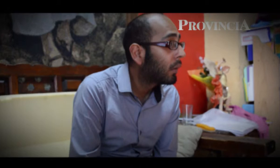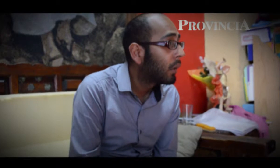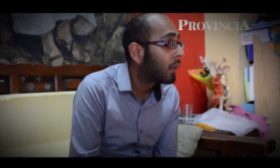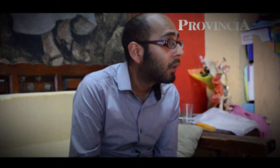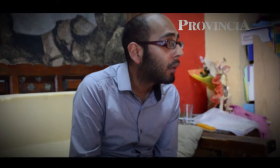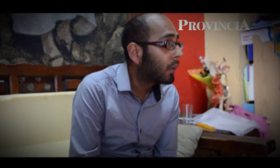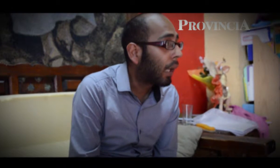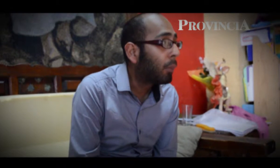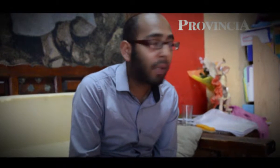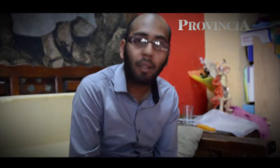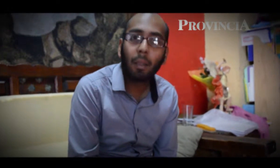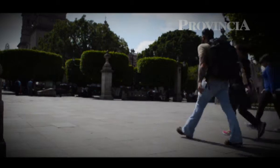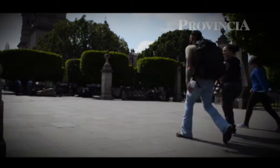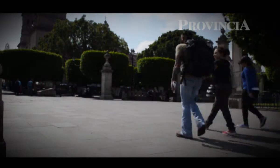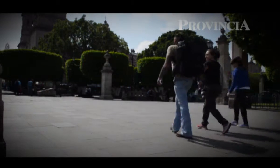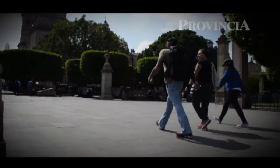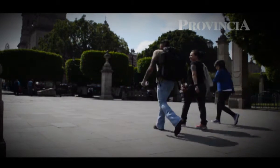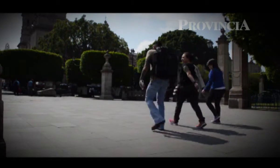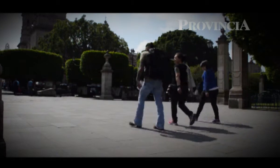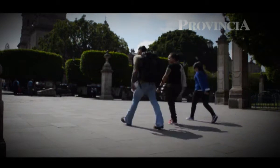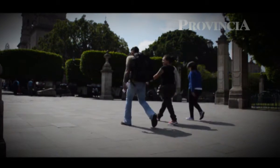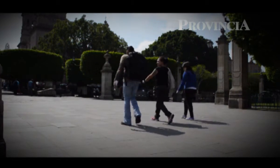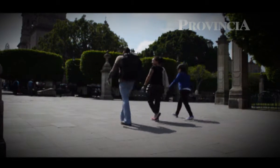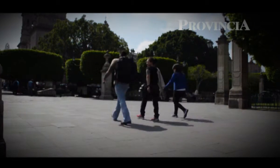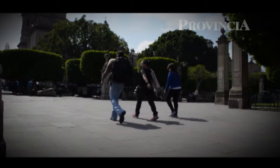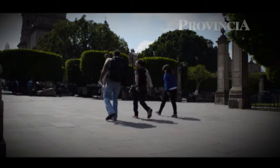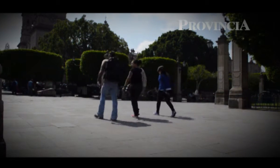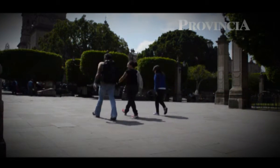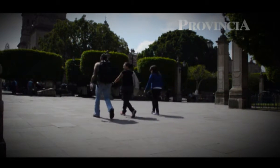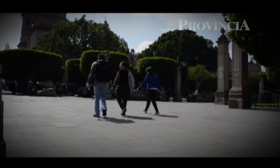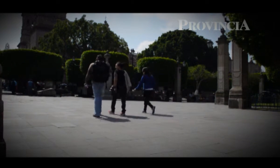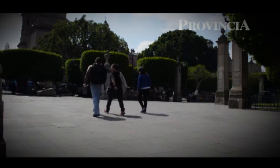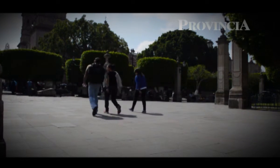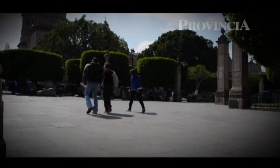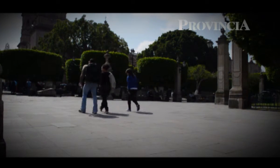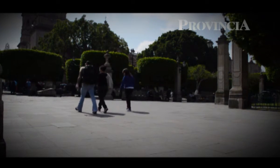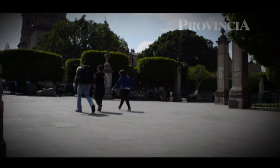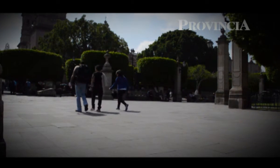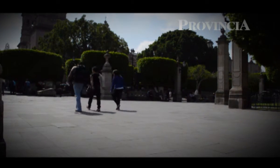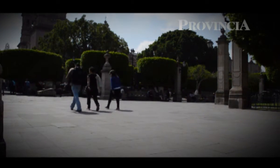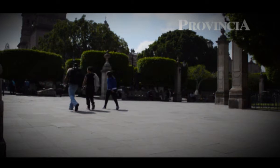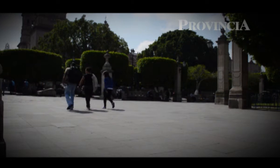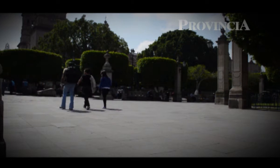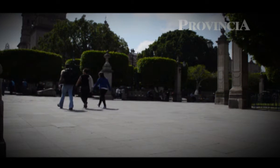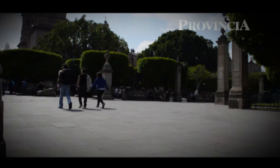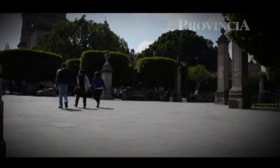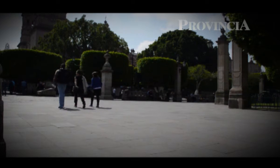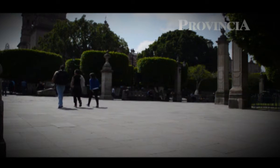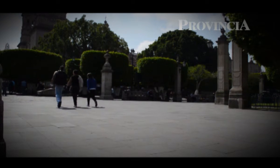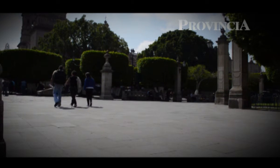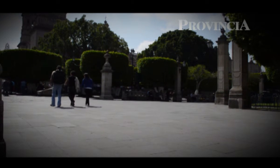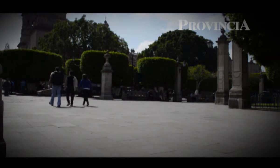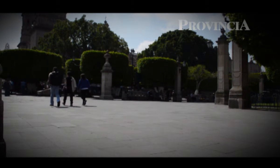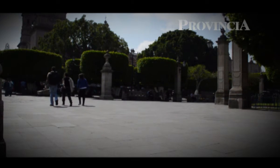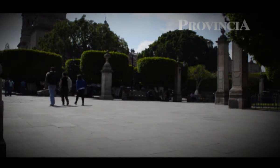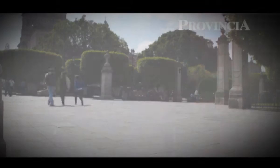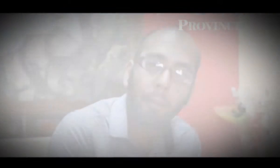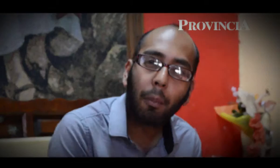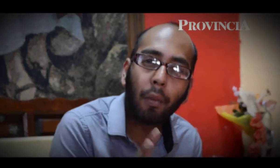esta actividad es a efecto de concientizar más a la población, ya que este sector poblacional necesita de gente que conozca a detalle su forma de comunicación. Grabamos